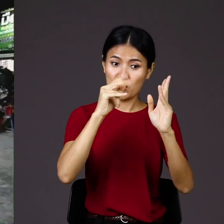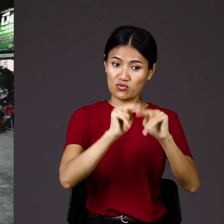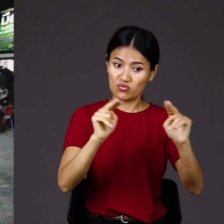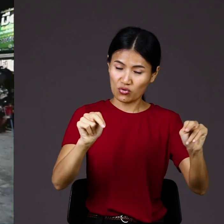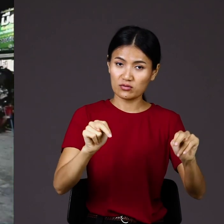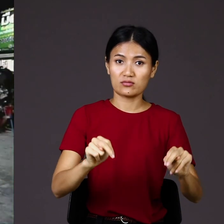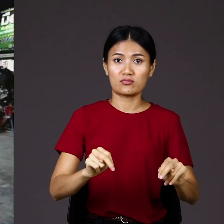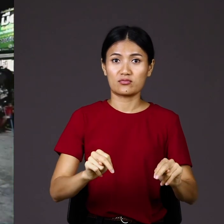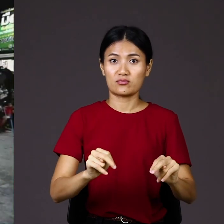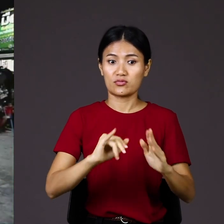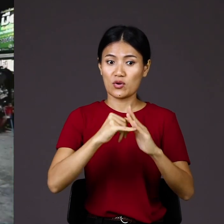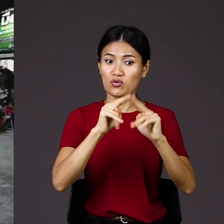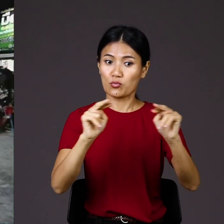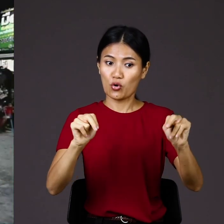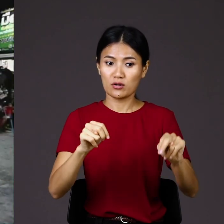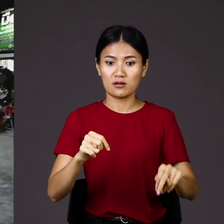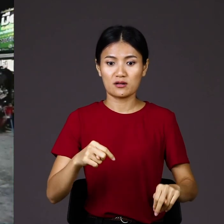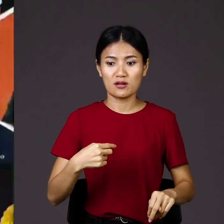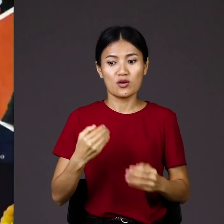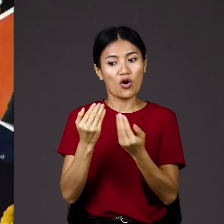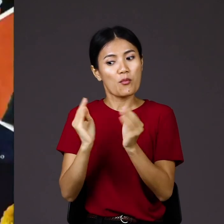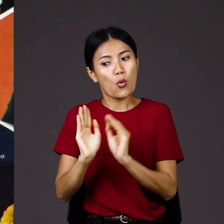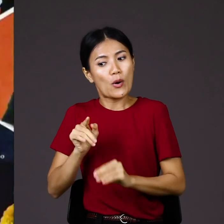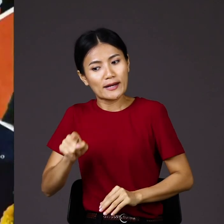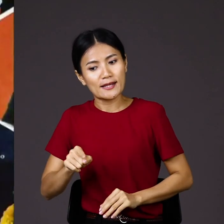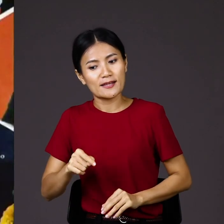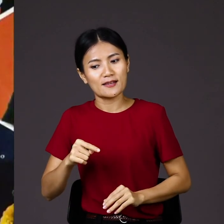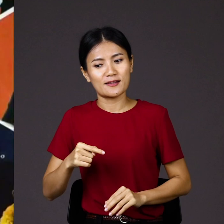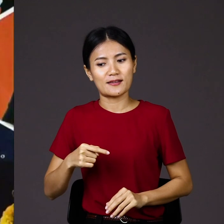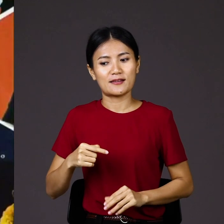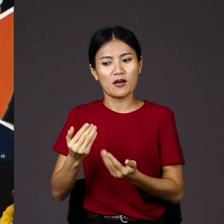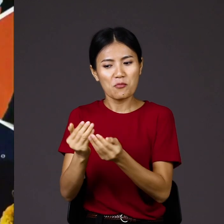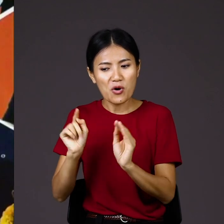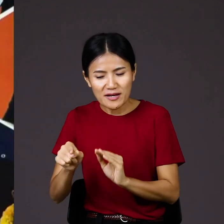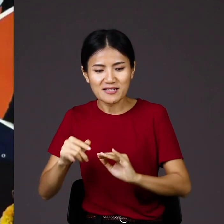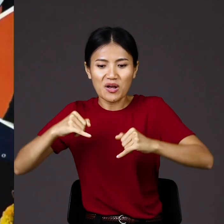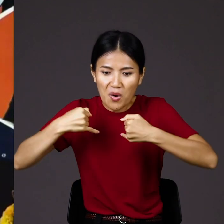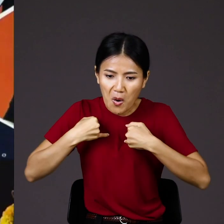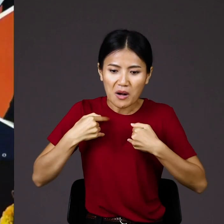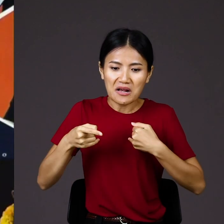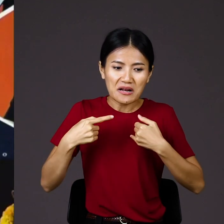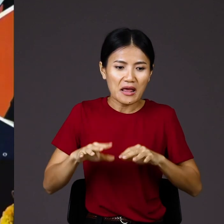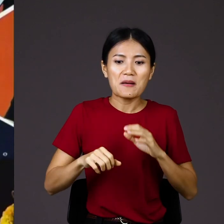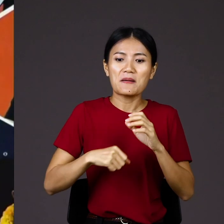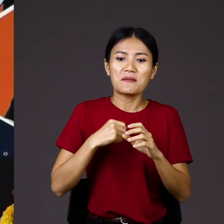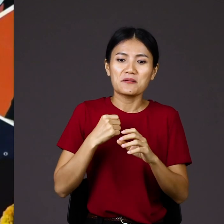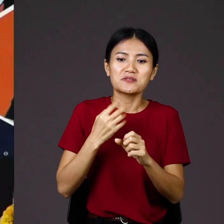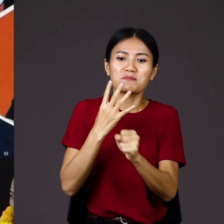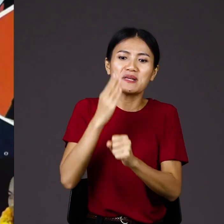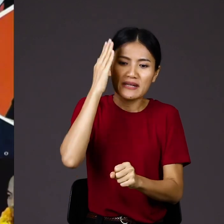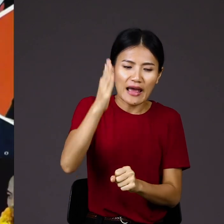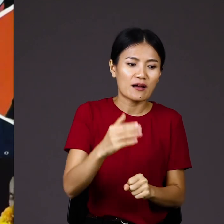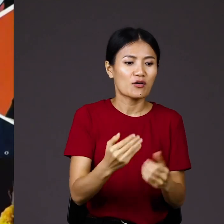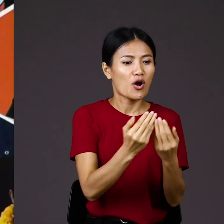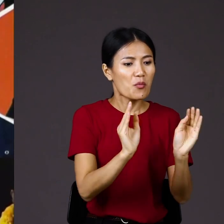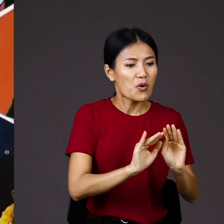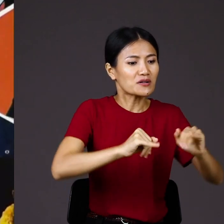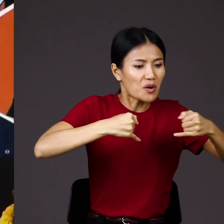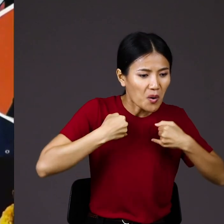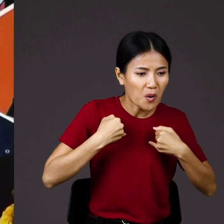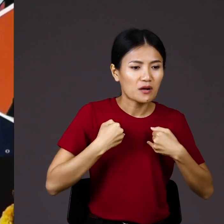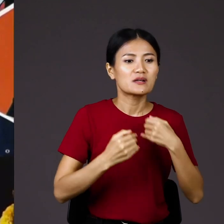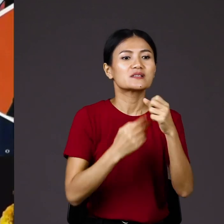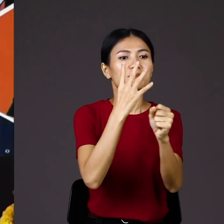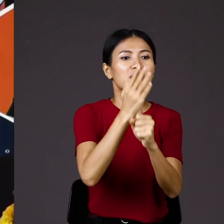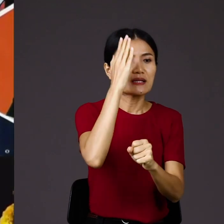จังหวัดนนทบุรีไม่ใช่พื้นที่ที่คนนามสกุลหนึ่งมาเป็นเดี๋ยวอีกคนอีกนามสกุลหนึ่งมาเป็นต่อแล้วเวียนกันไ